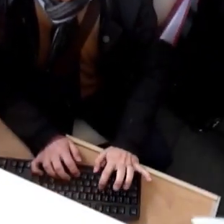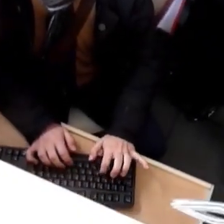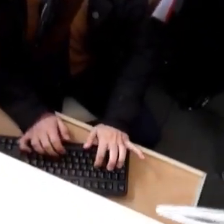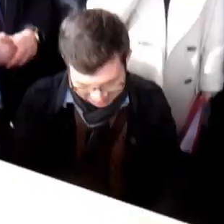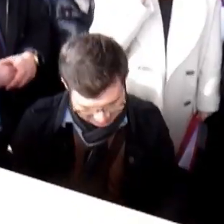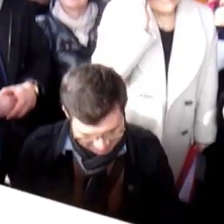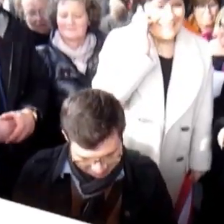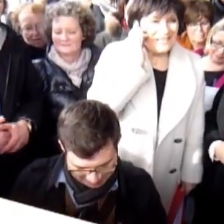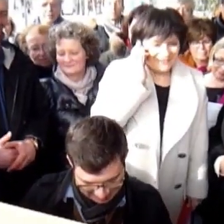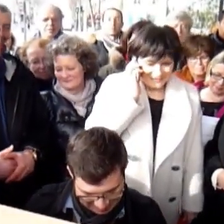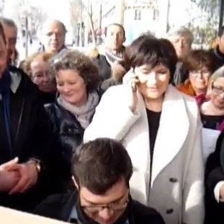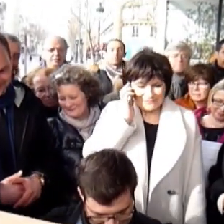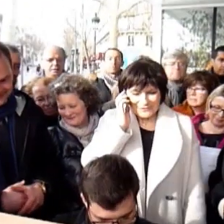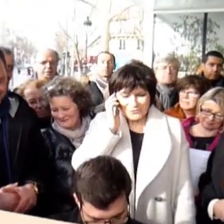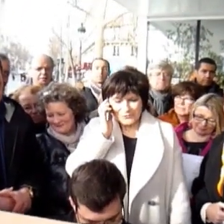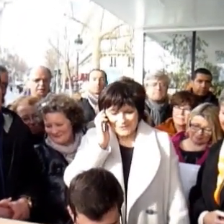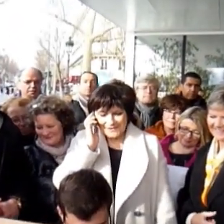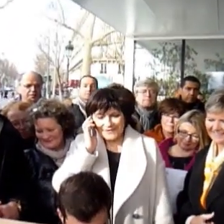C'est très